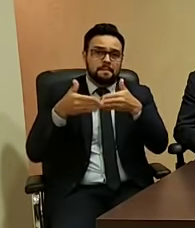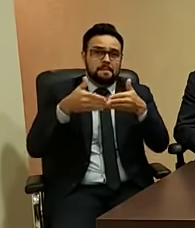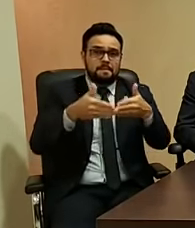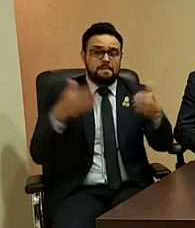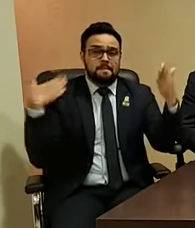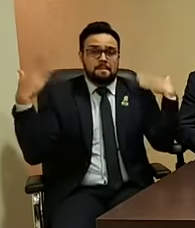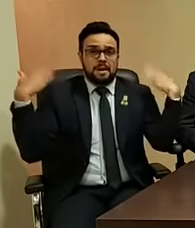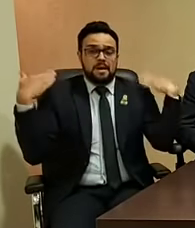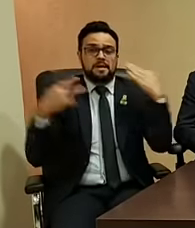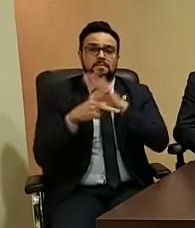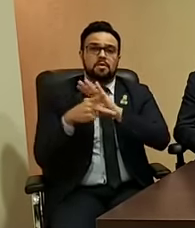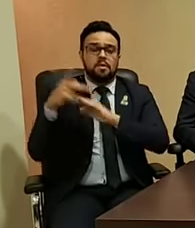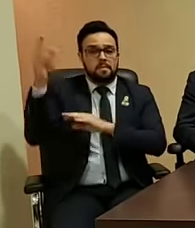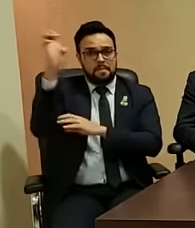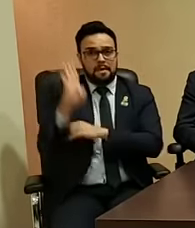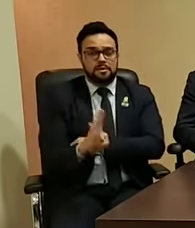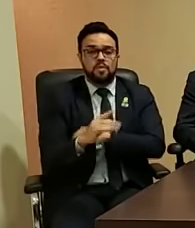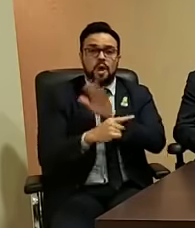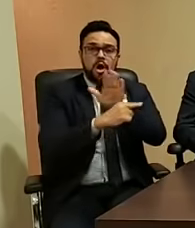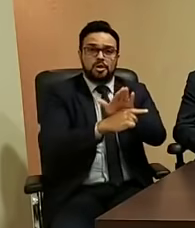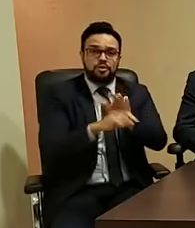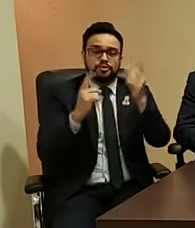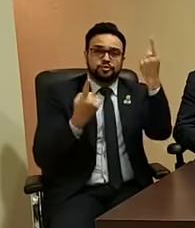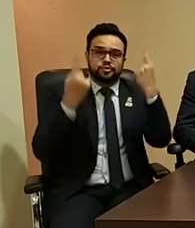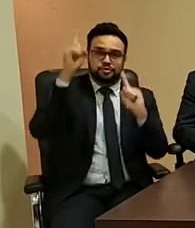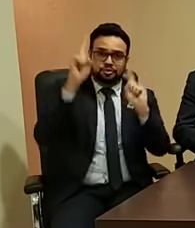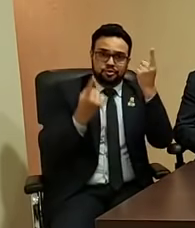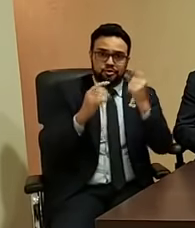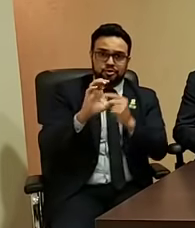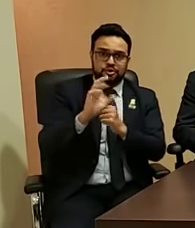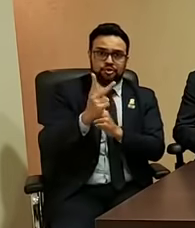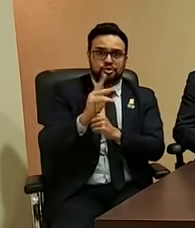nessa ajuda humanitária aos nossos irmãos chilenos.